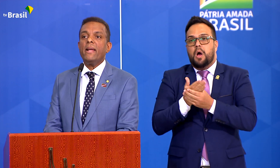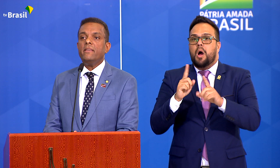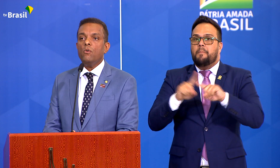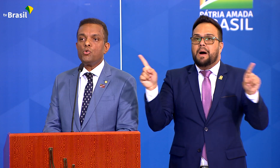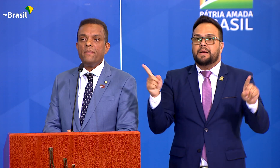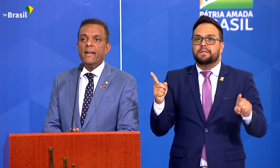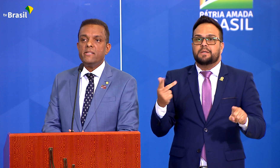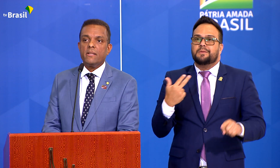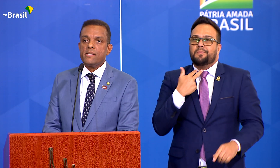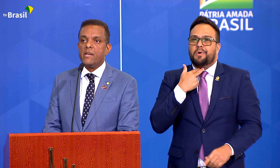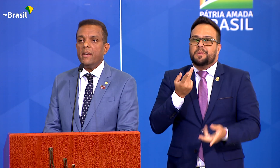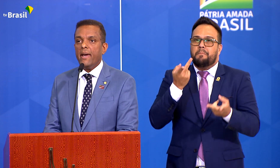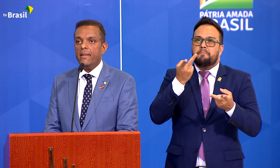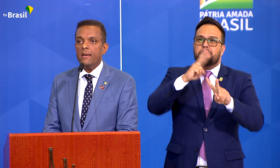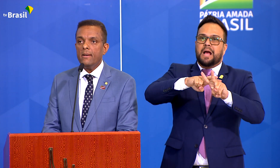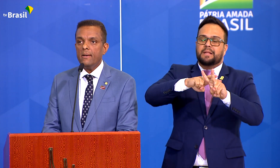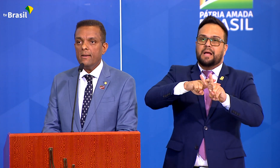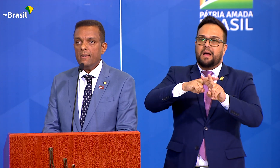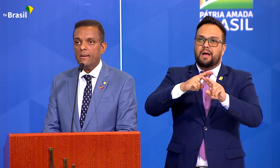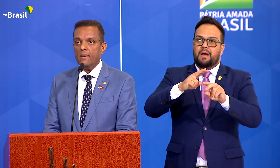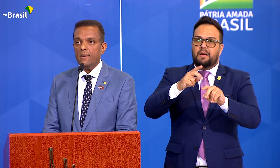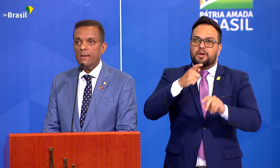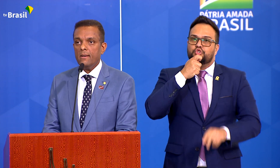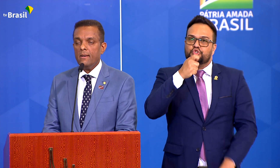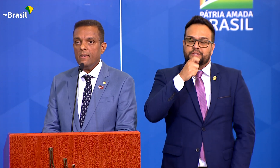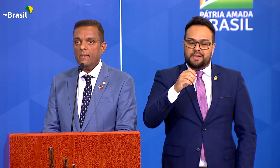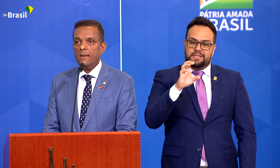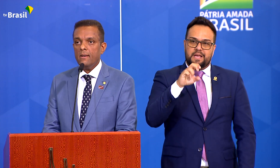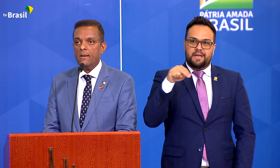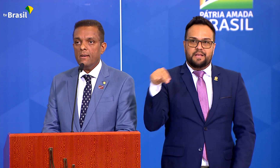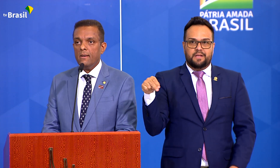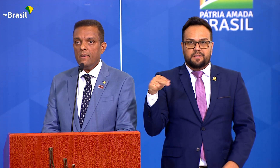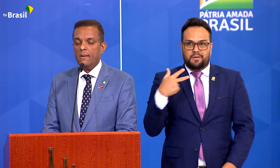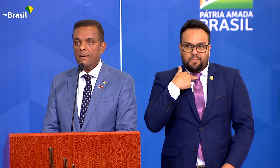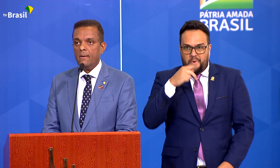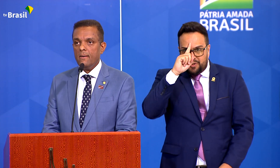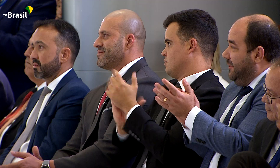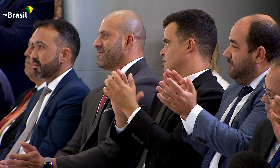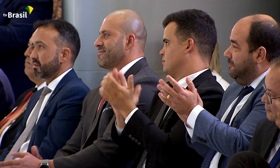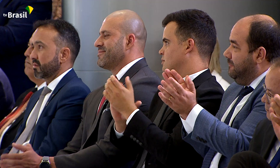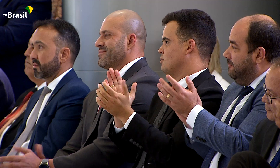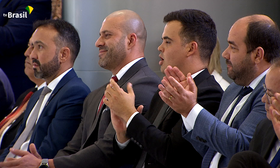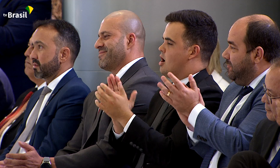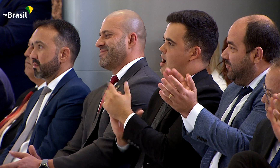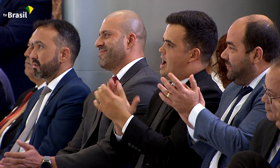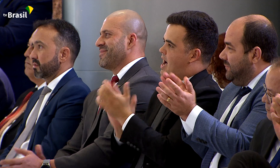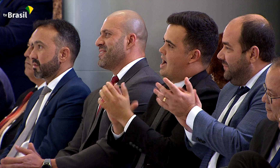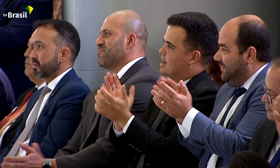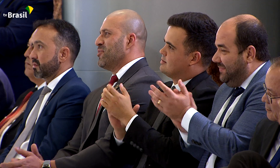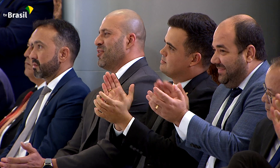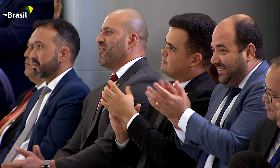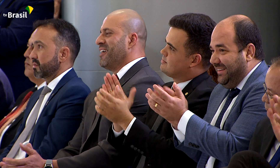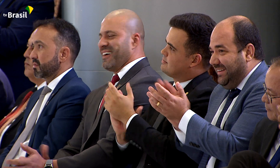tenho como mandar prender um jornalista da CNN E aí